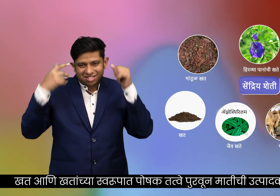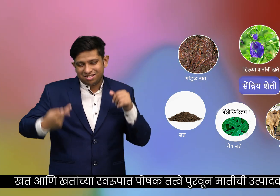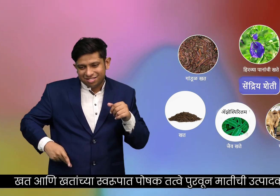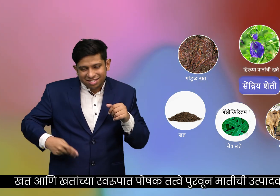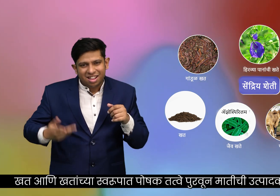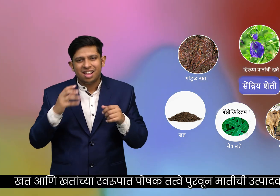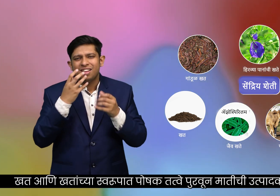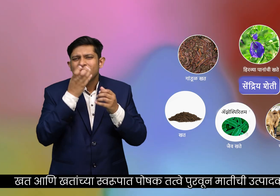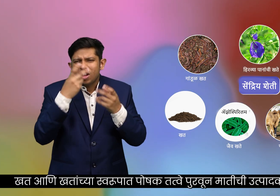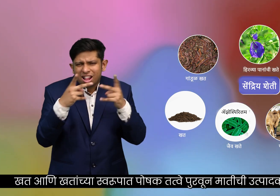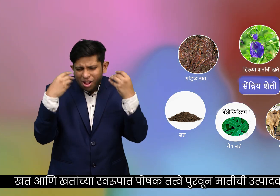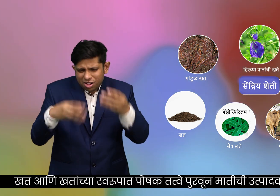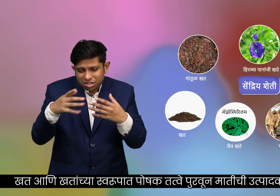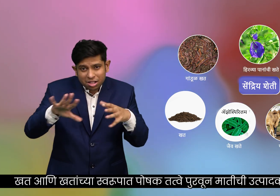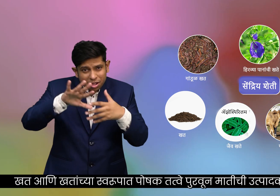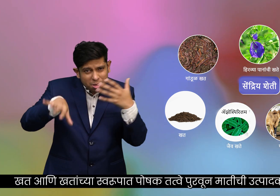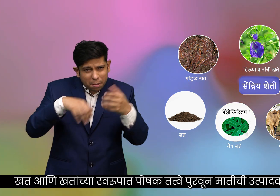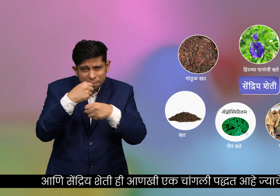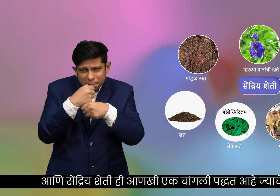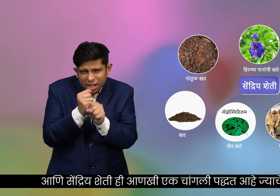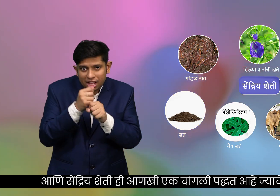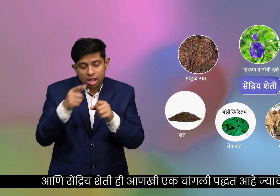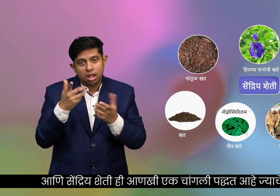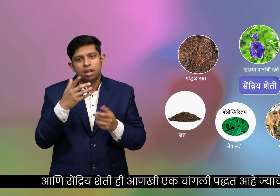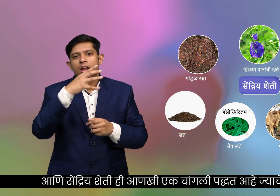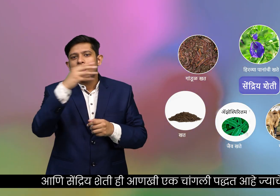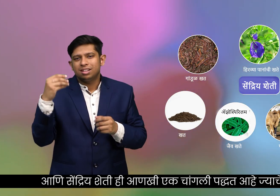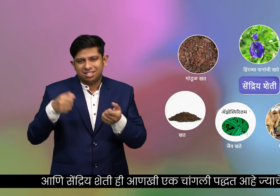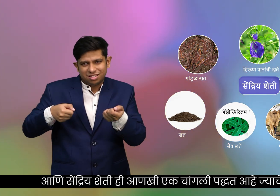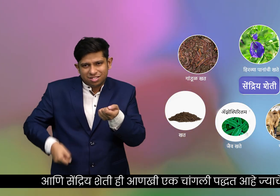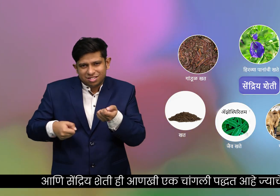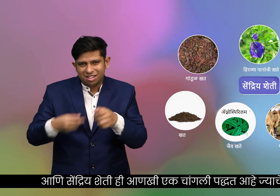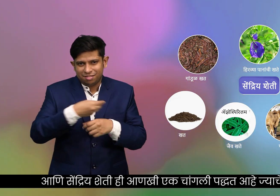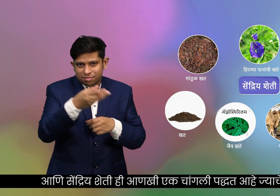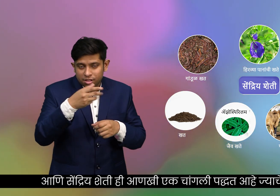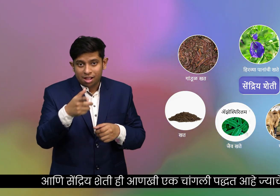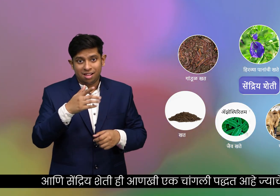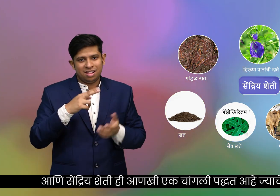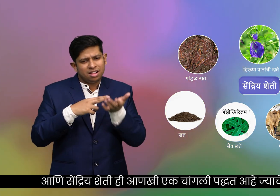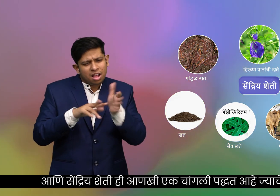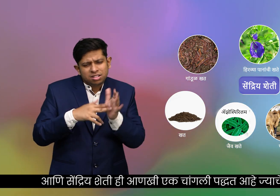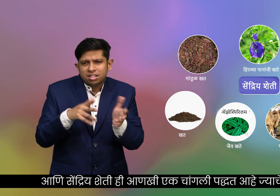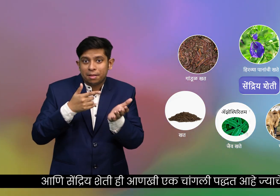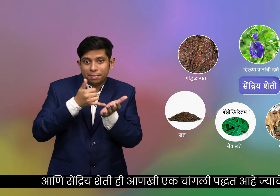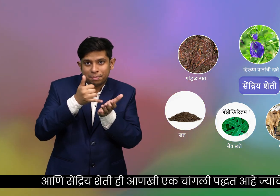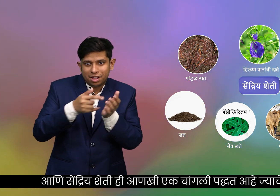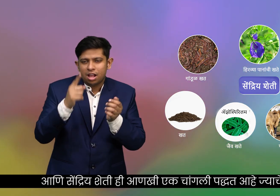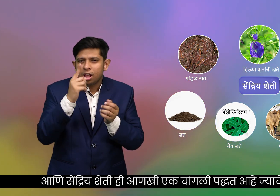करते येते. आणि सेंद्रिय शेती ही आणखी एक चांगली पद्धत आहे ज्याचे पालन